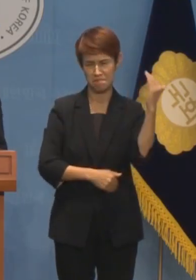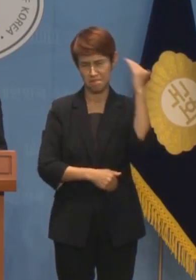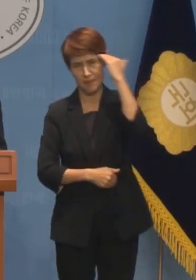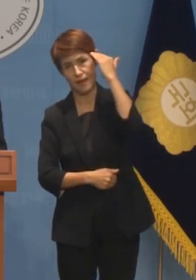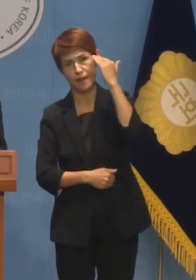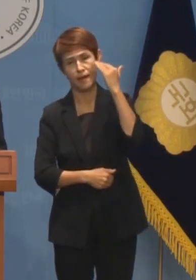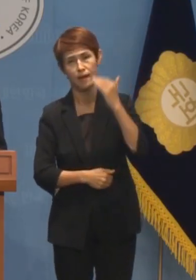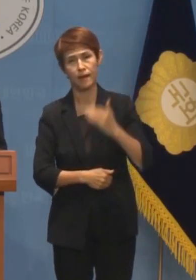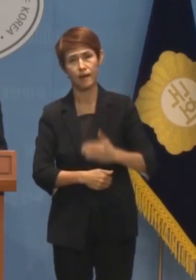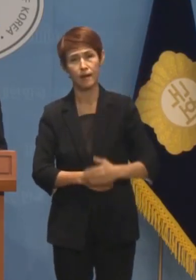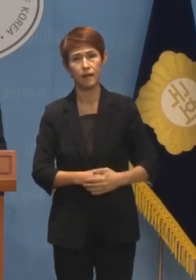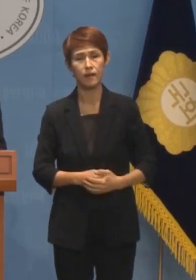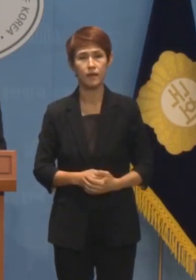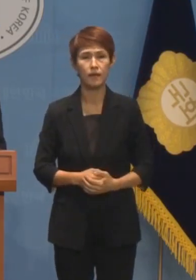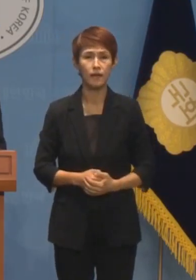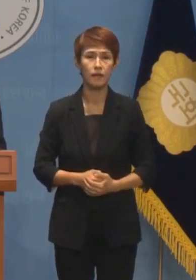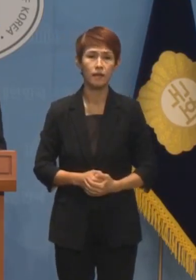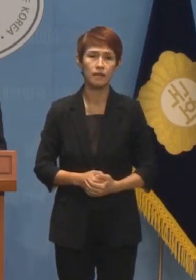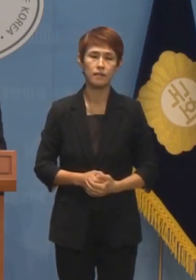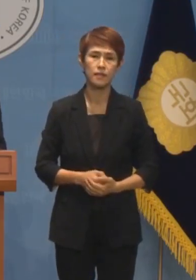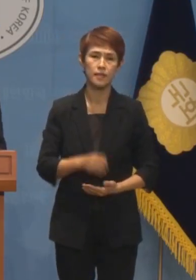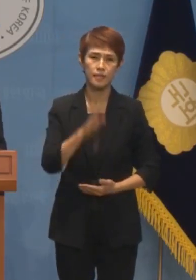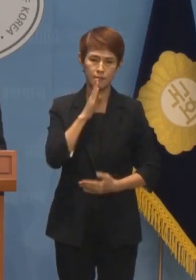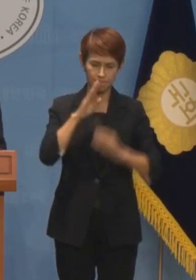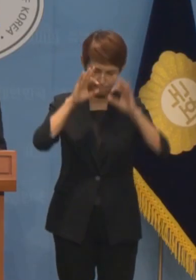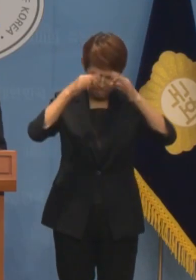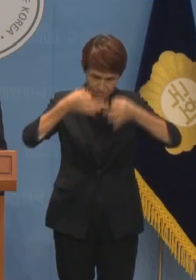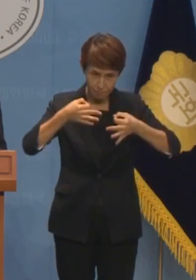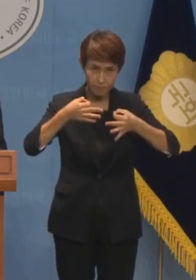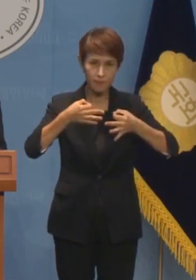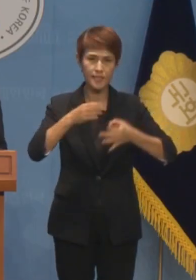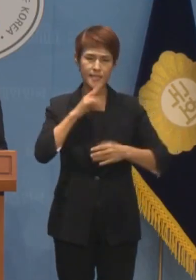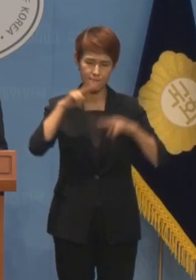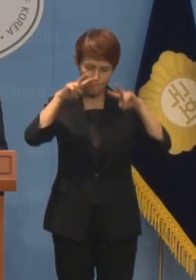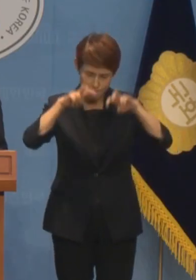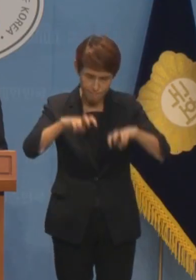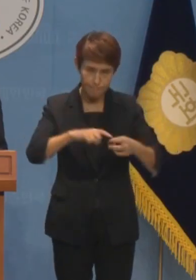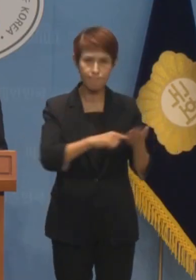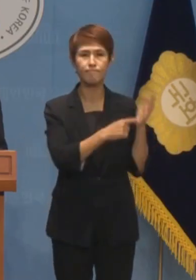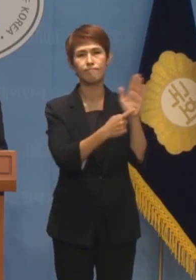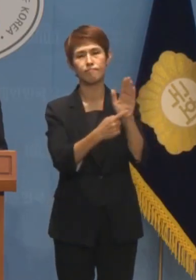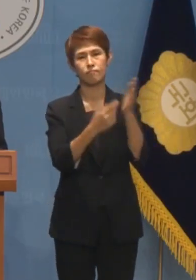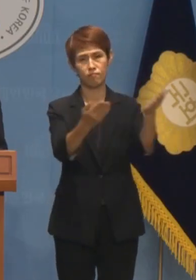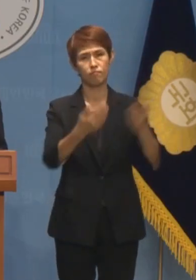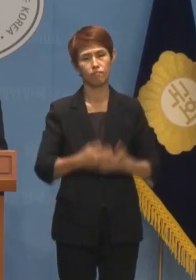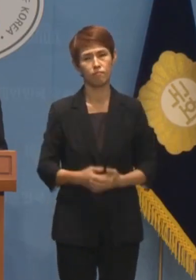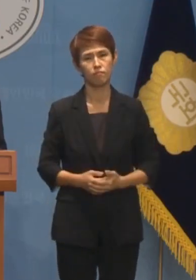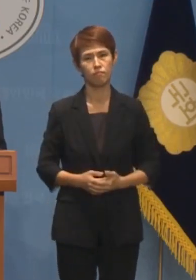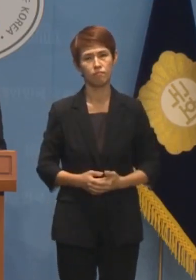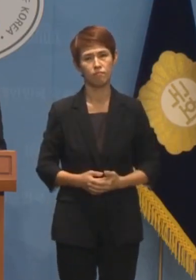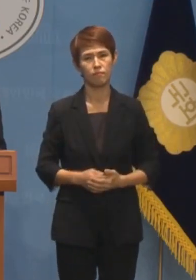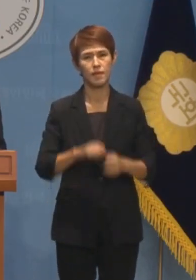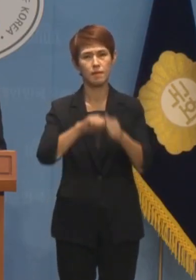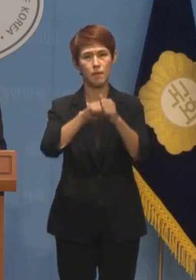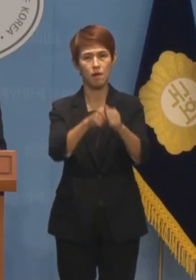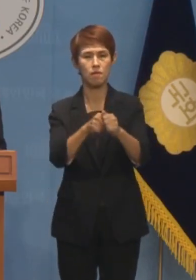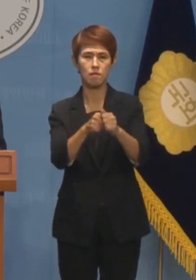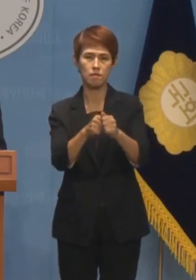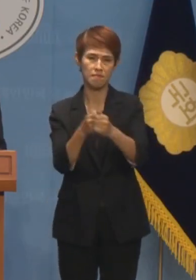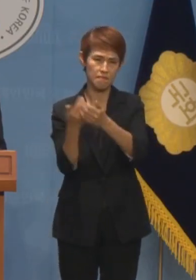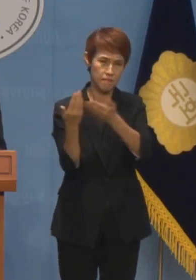대해 진상을 철저히 밝혀내고 준엄한 책임을 물어야